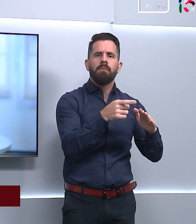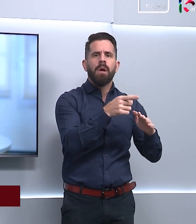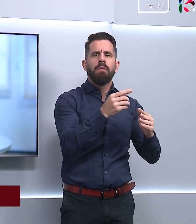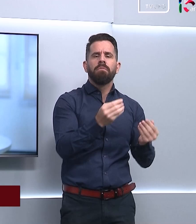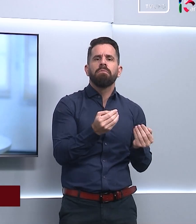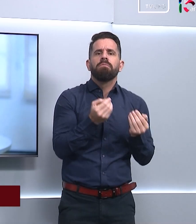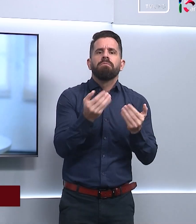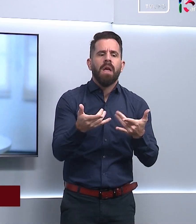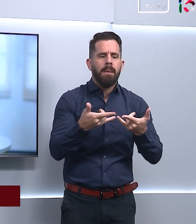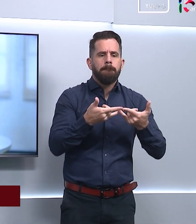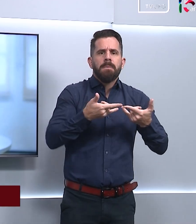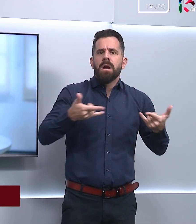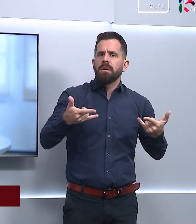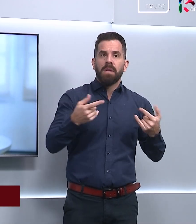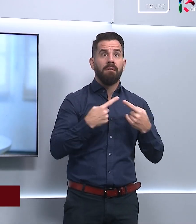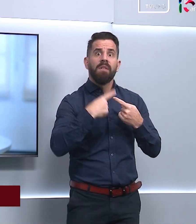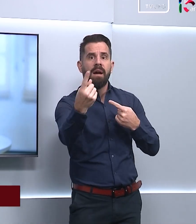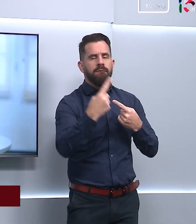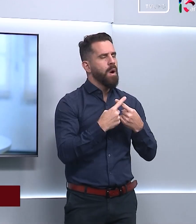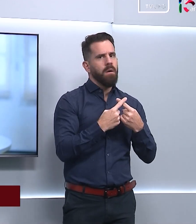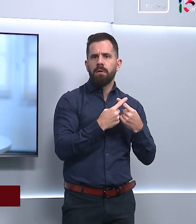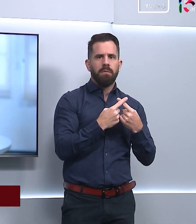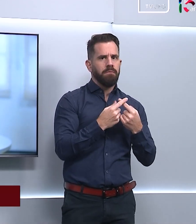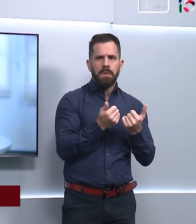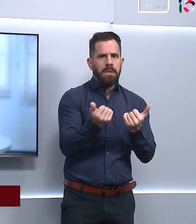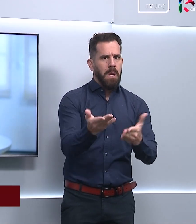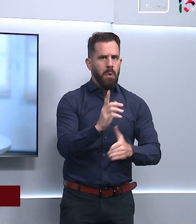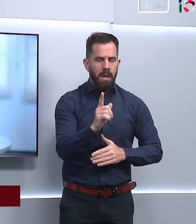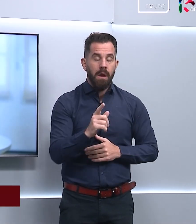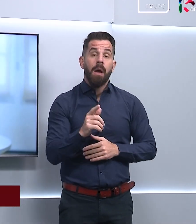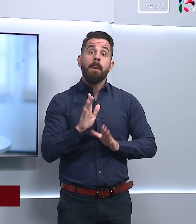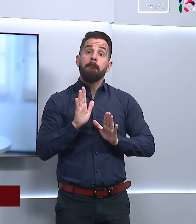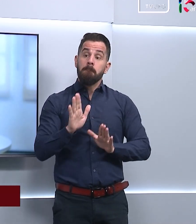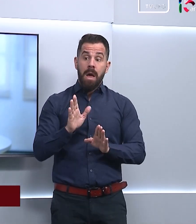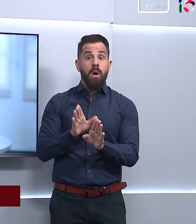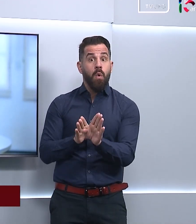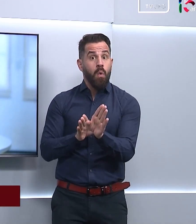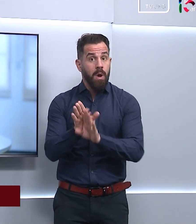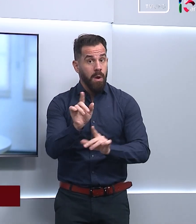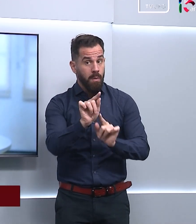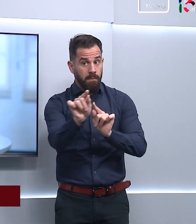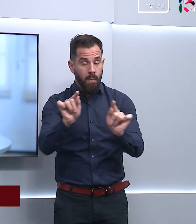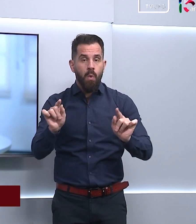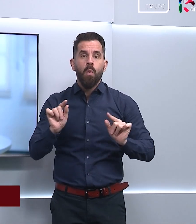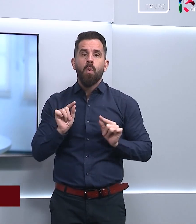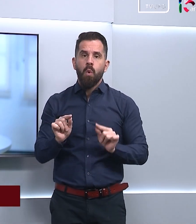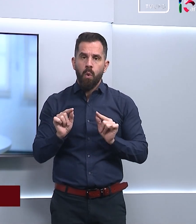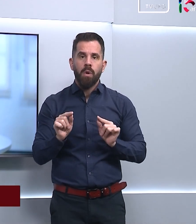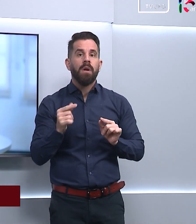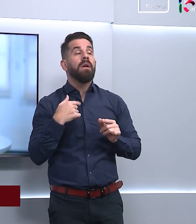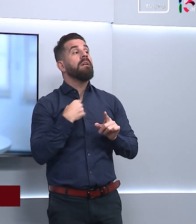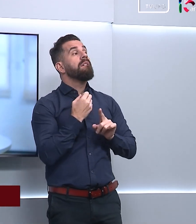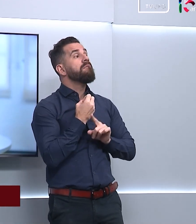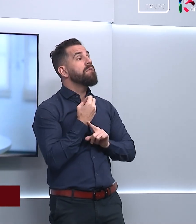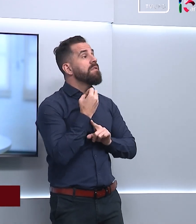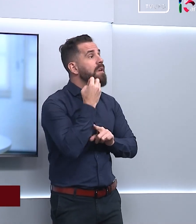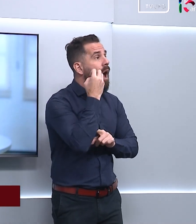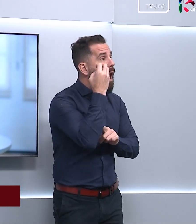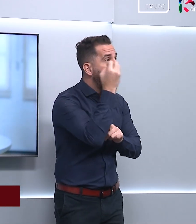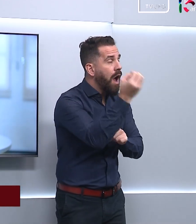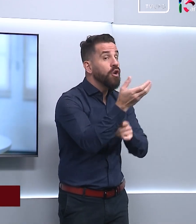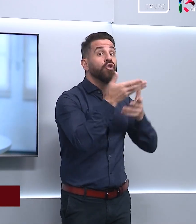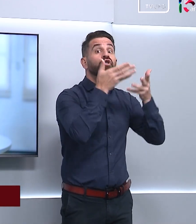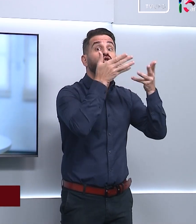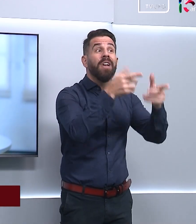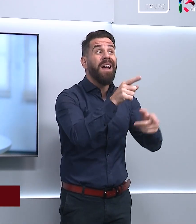não fornecem a passagem de ida e volta. Aí a gente orienta que a pessoa viaje, quando chegar na rodoviária já solicita